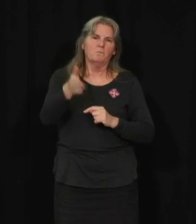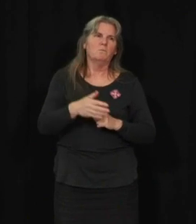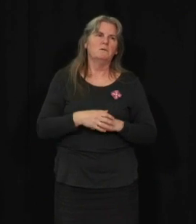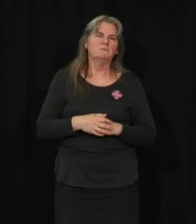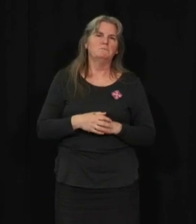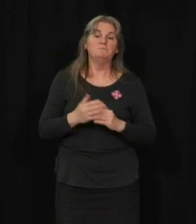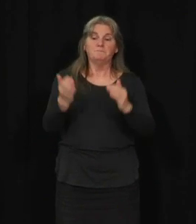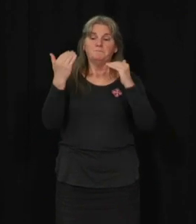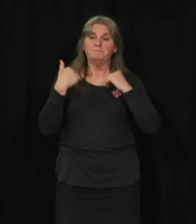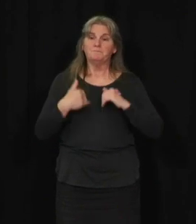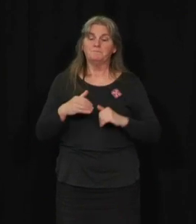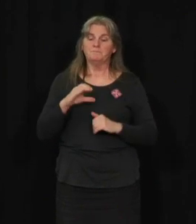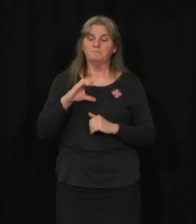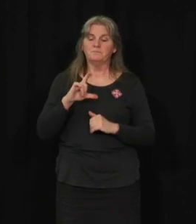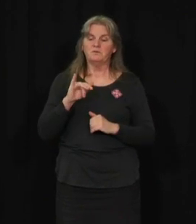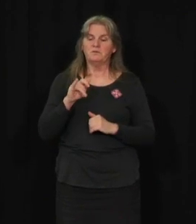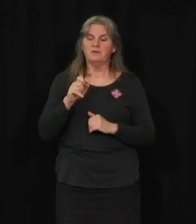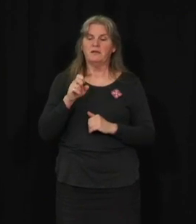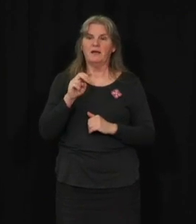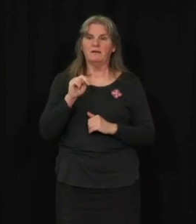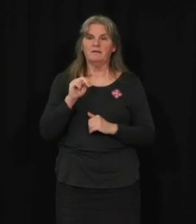Next question, Claudiane.